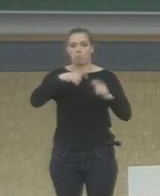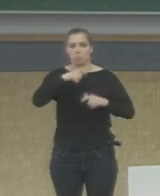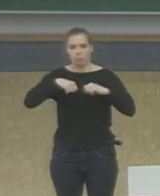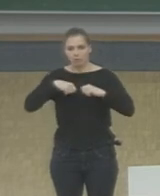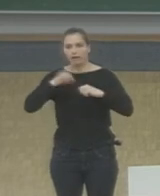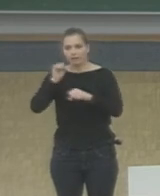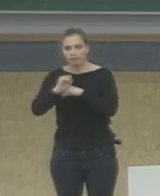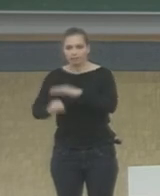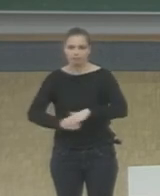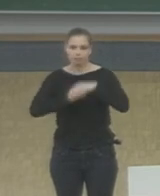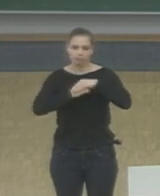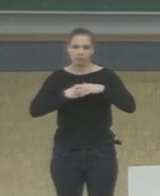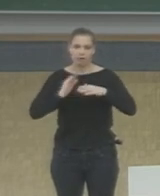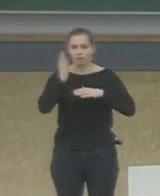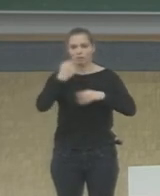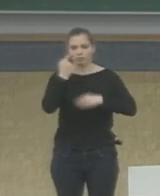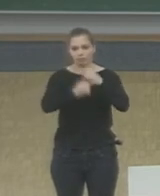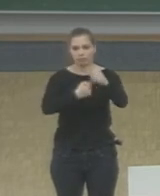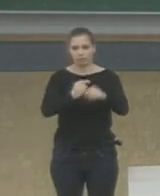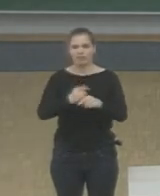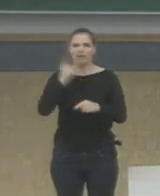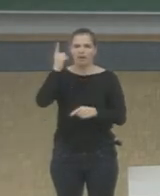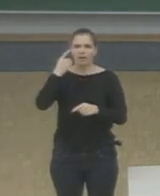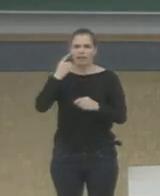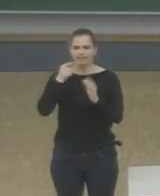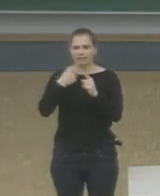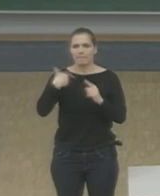Unterstützung sein können. Das ist deutlich realistischer.